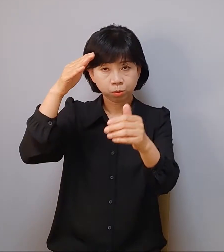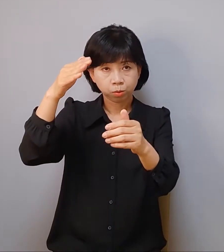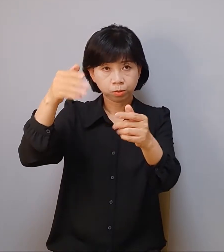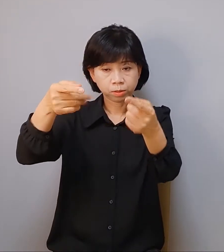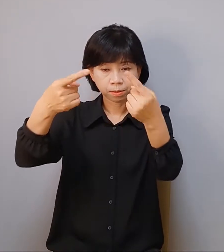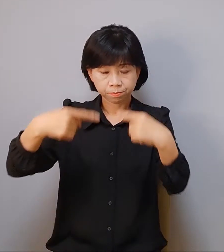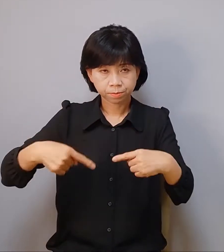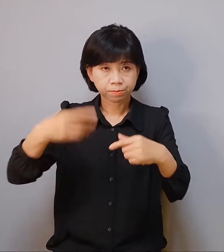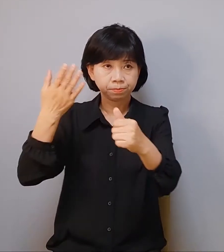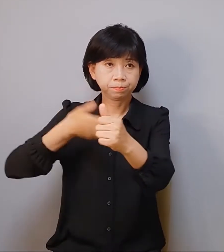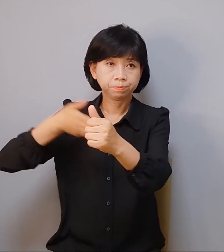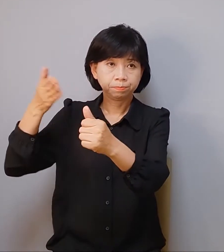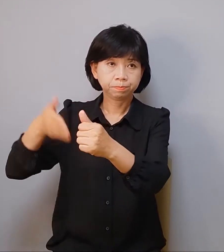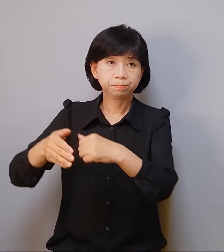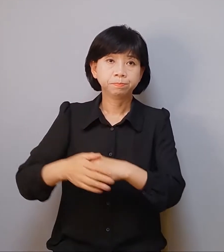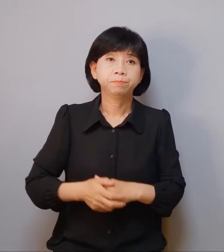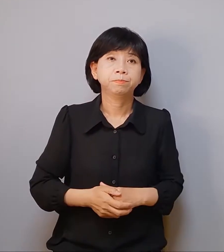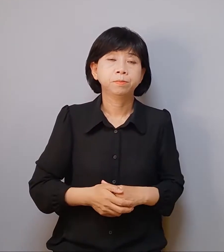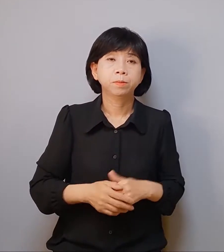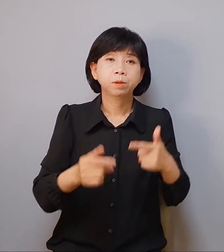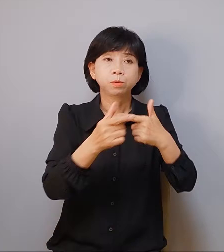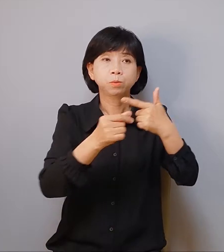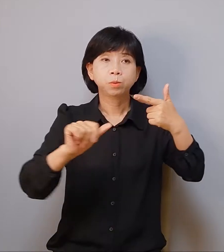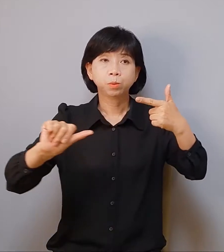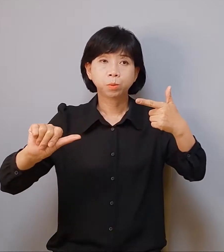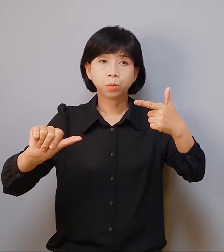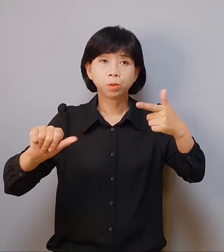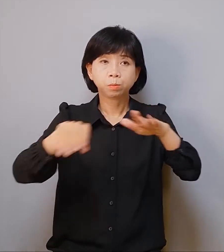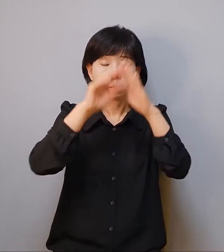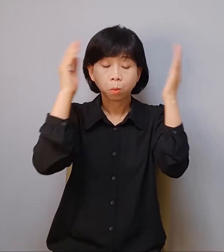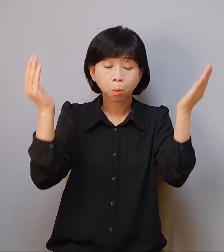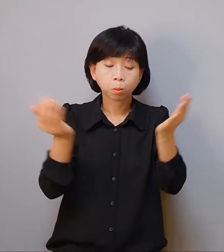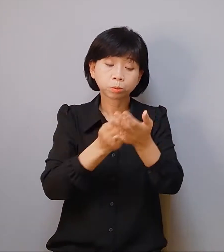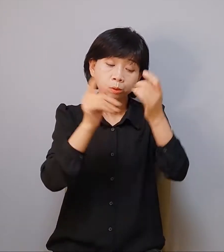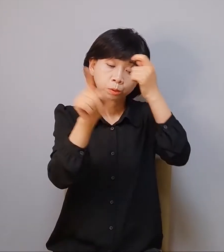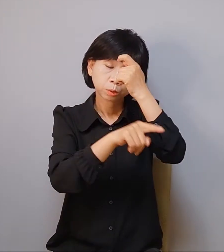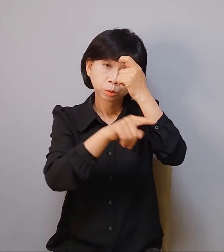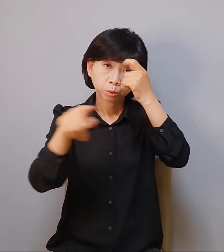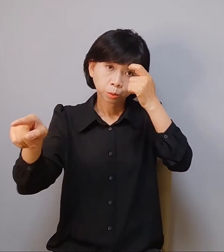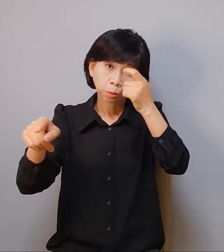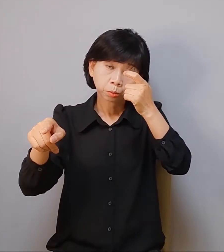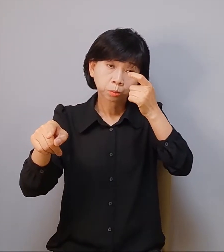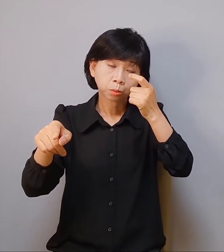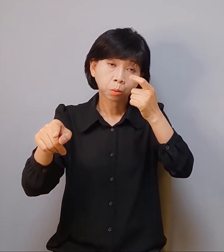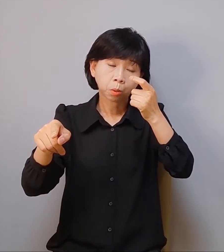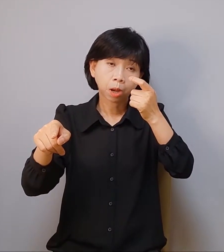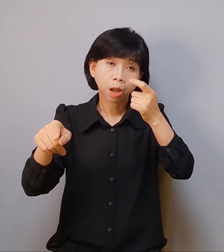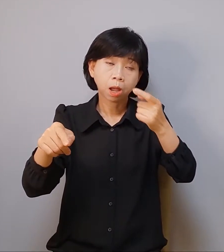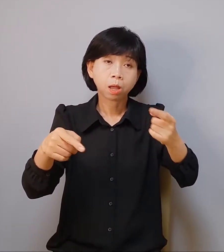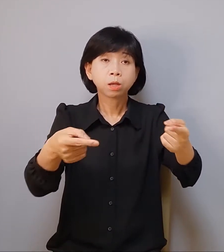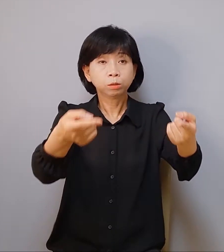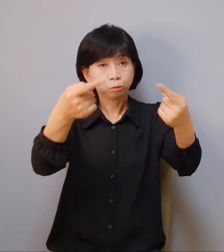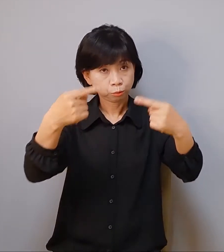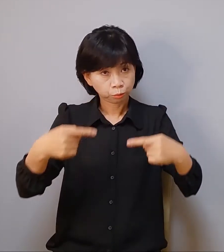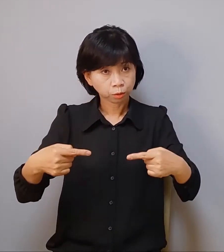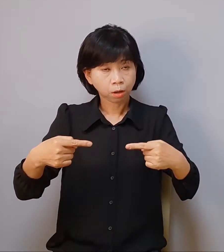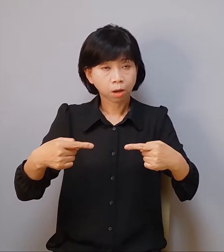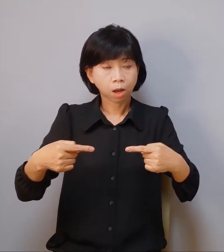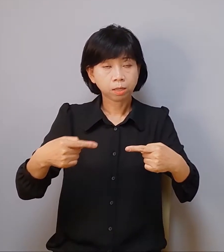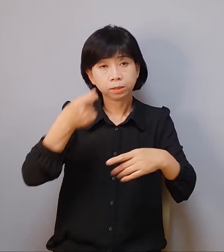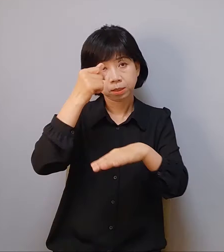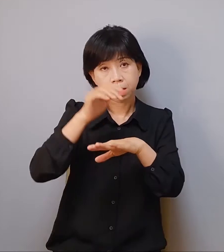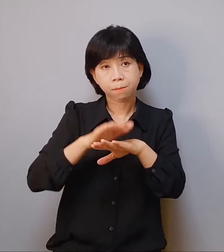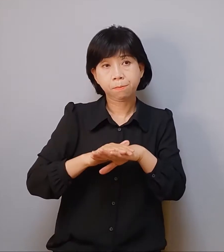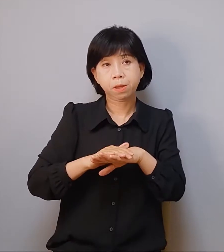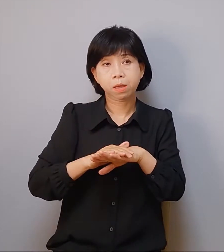6월 5일은 우리 교회 성도들이 모두 함께 오시는 총출석 주일입니다. 예배 1부와